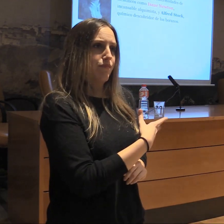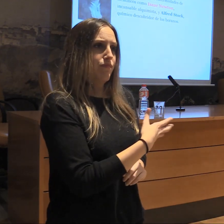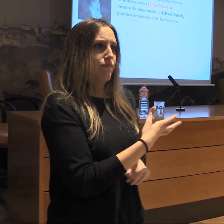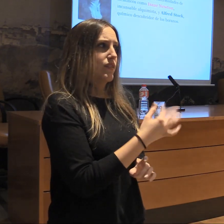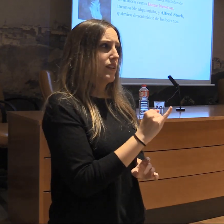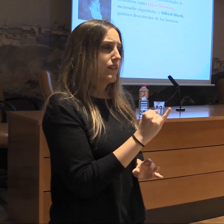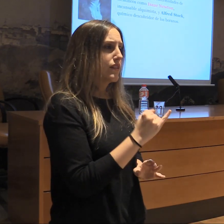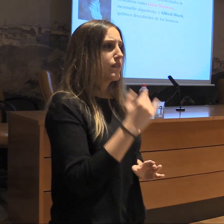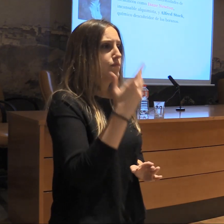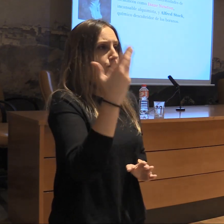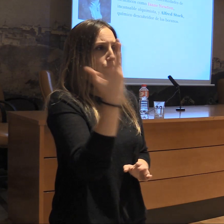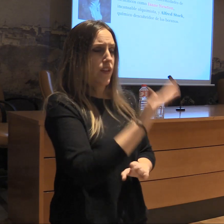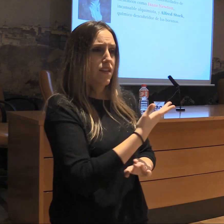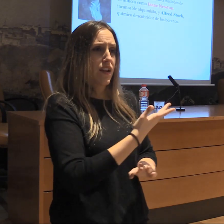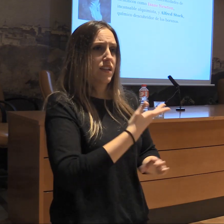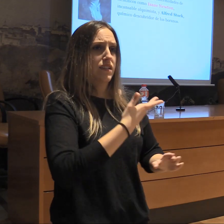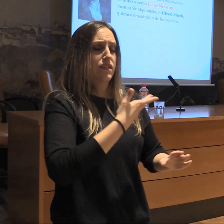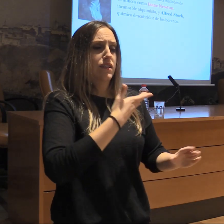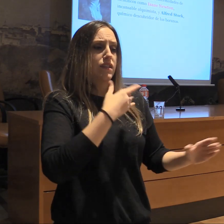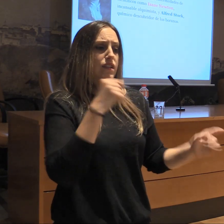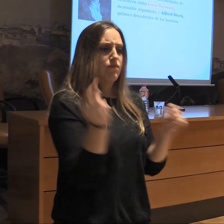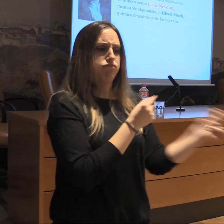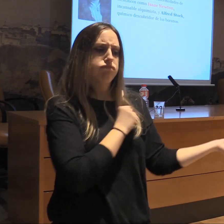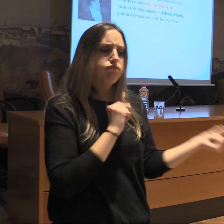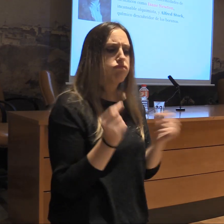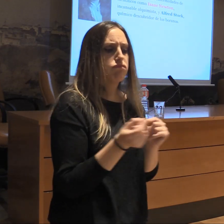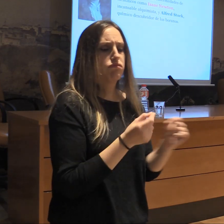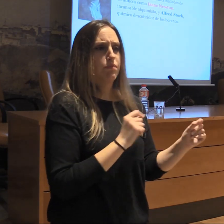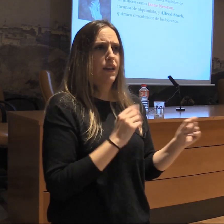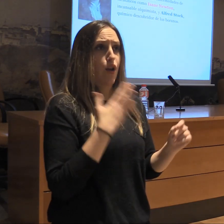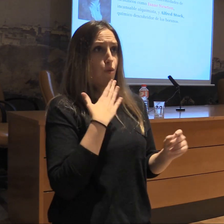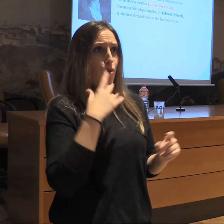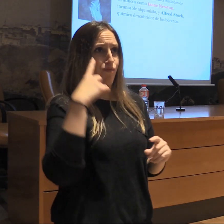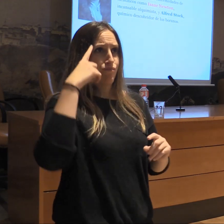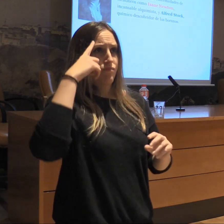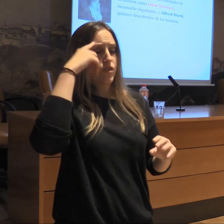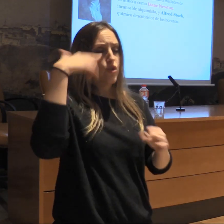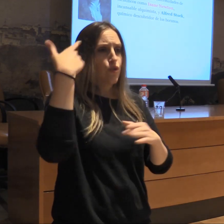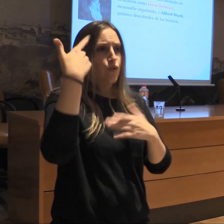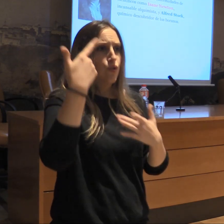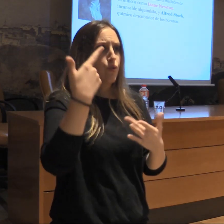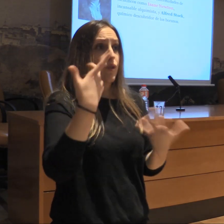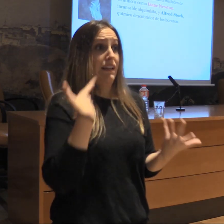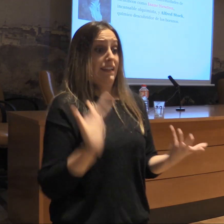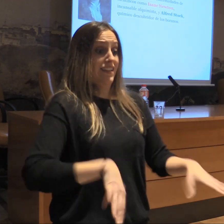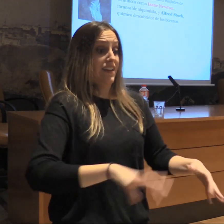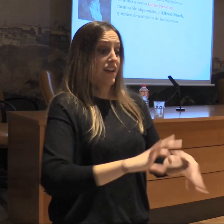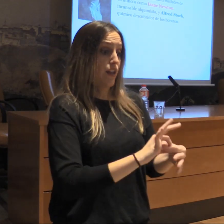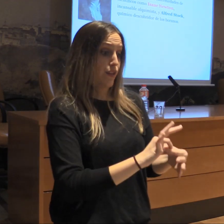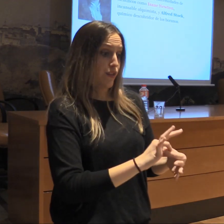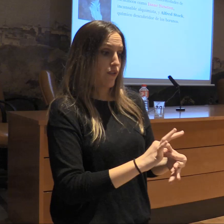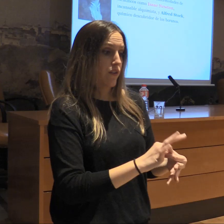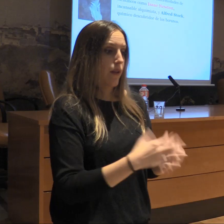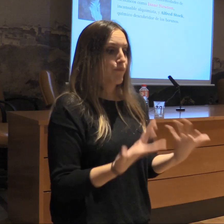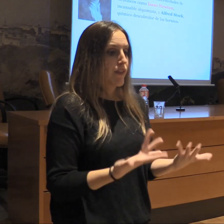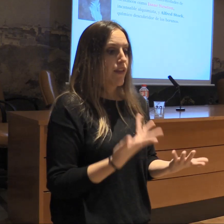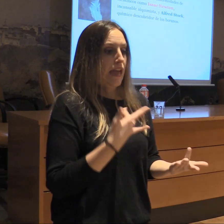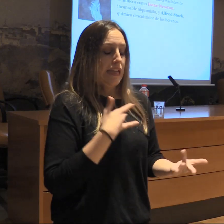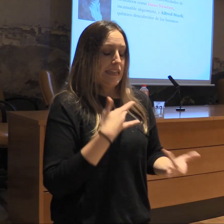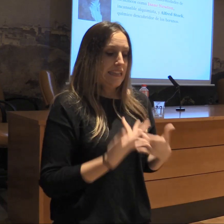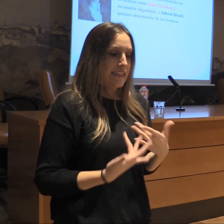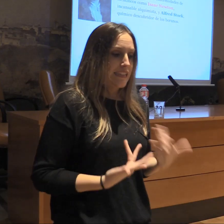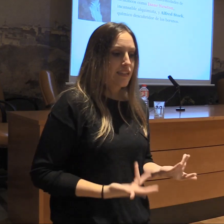de ataques y de peleas, y ataques como de una locura que se relacionan o corresponden a los síntomas